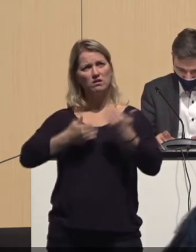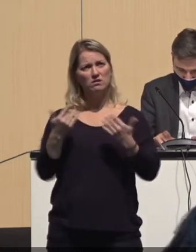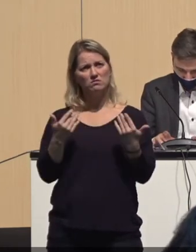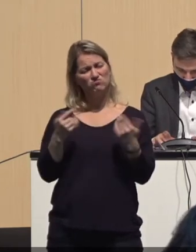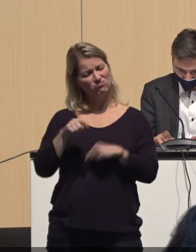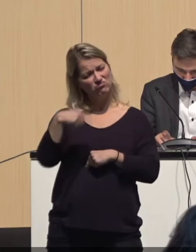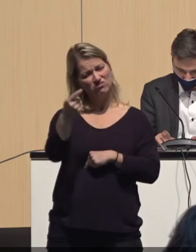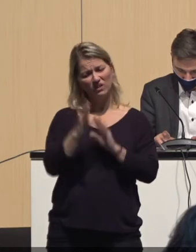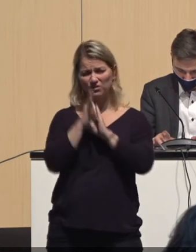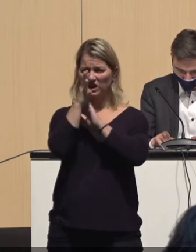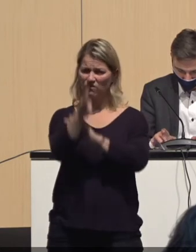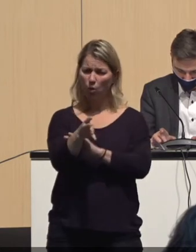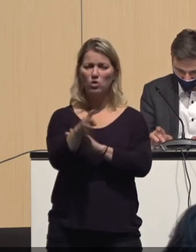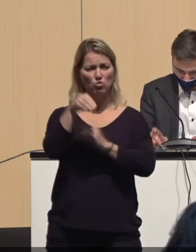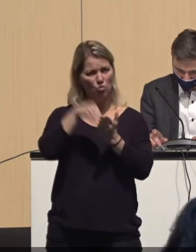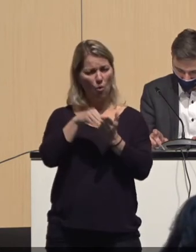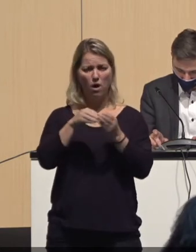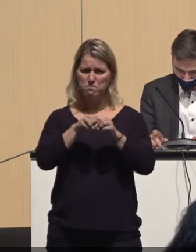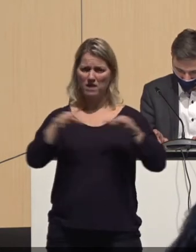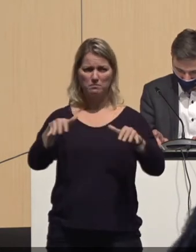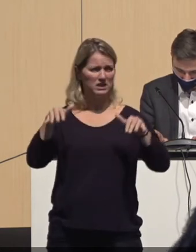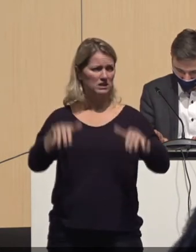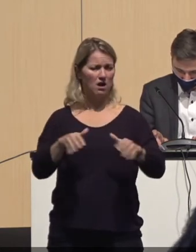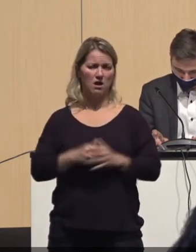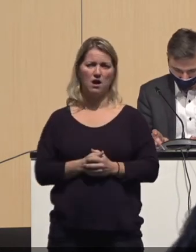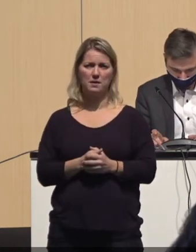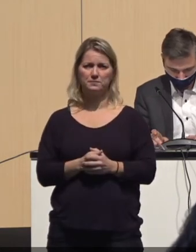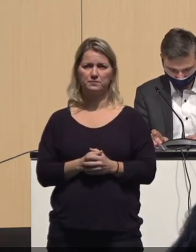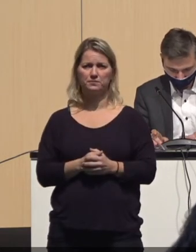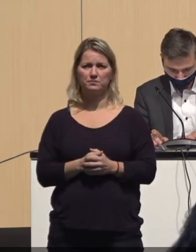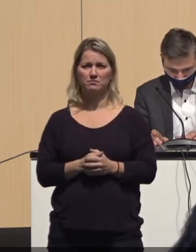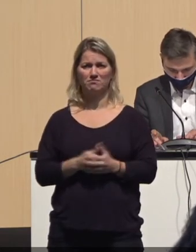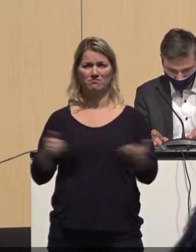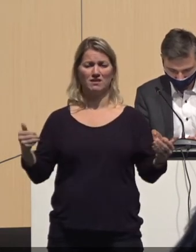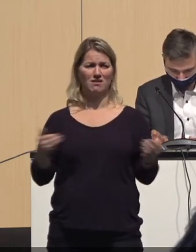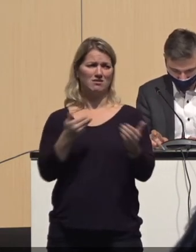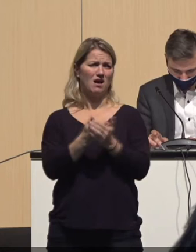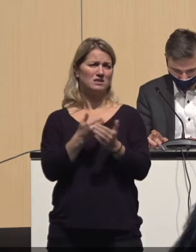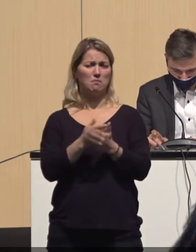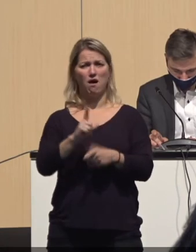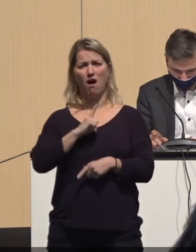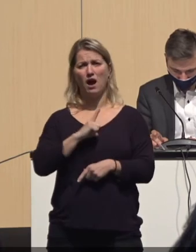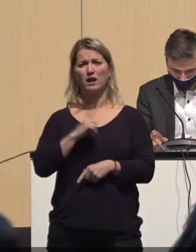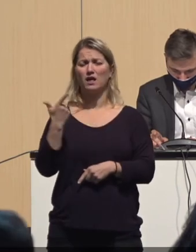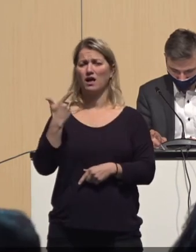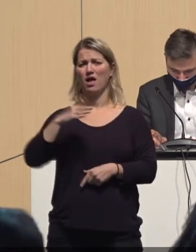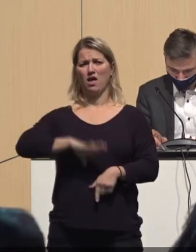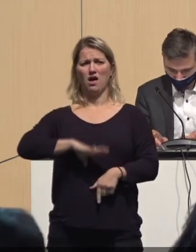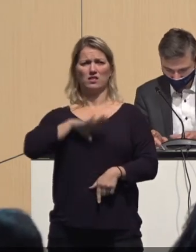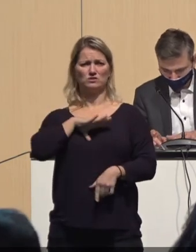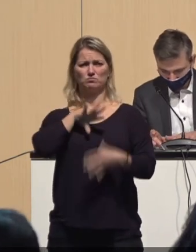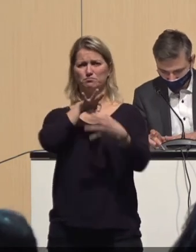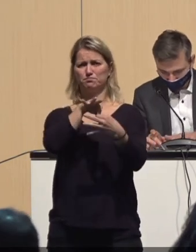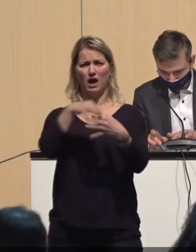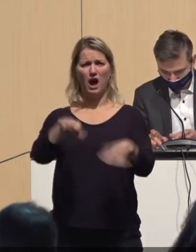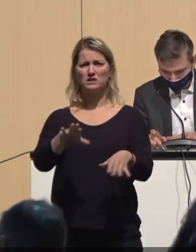dieser Pandemie bundesweit sammeln mussten. Und insofern ist es doch unredlich, hier die Hoffnung oder